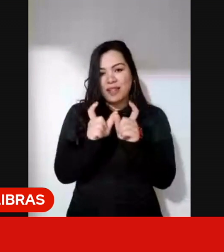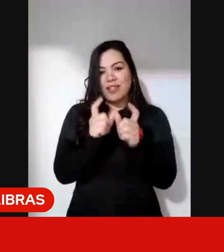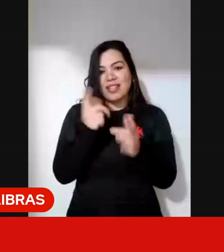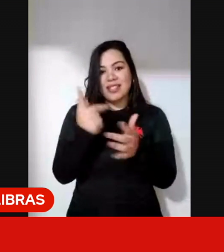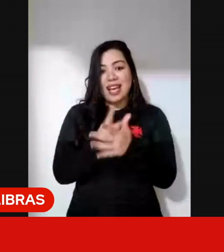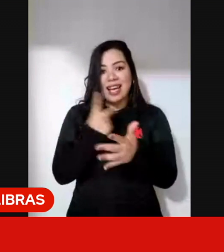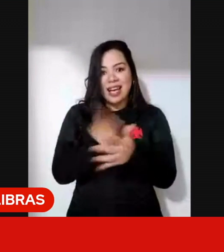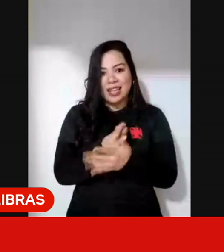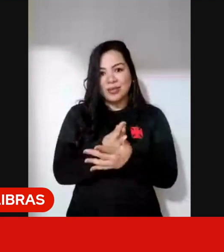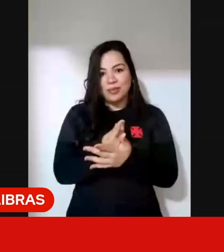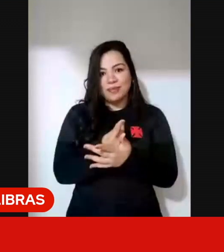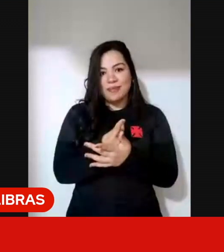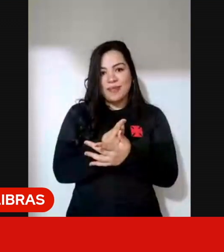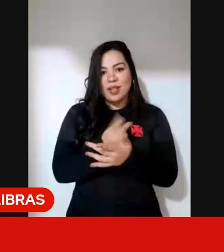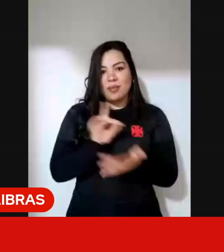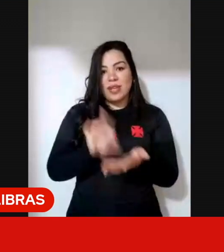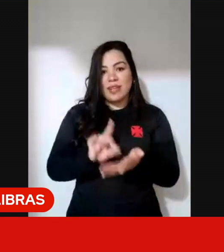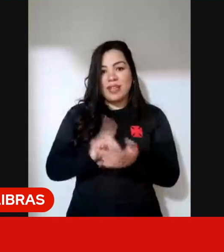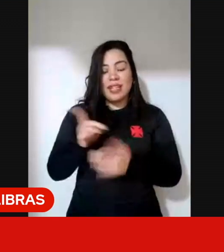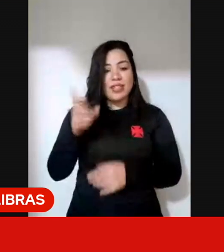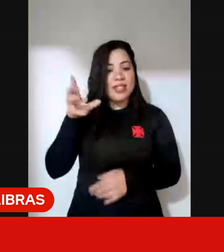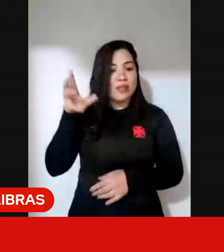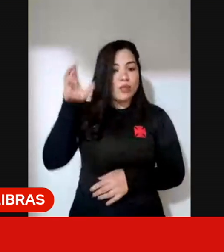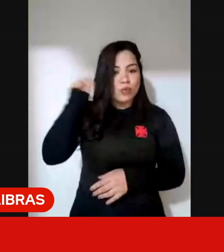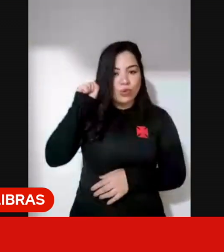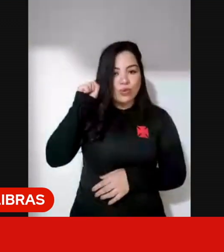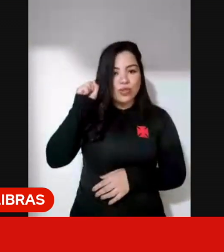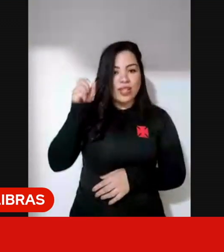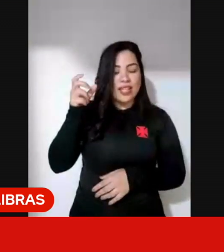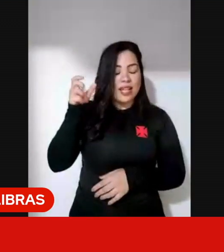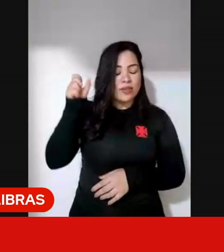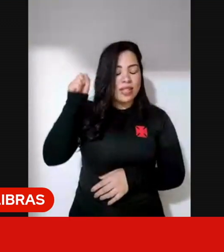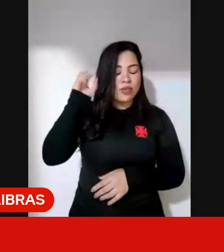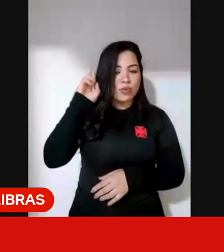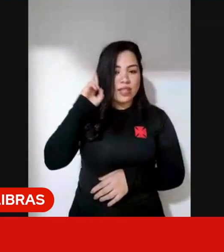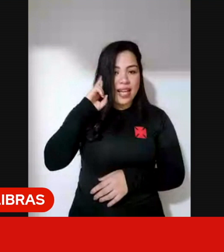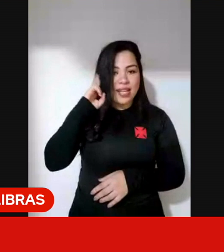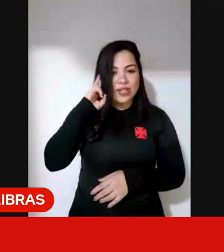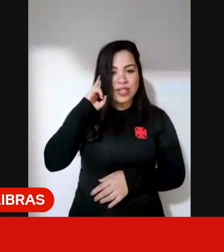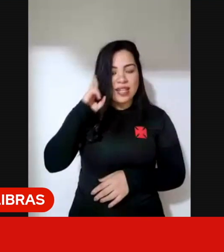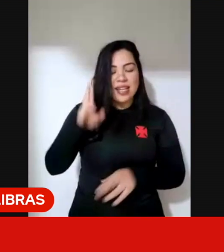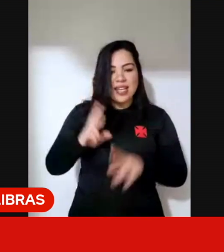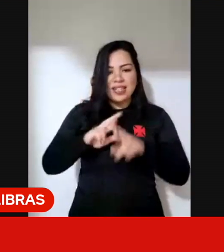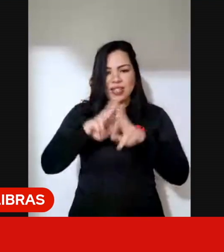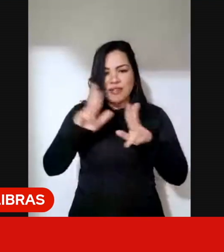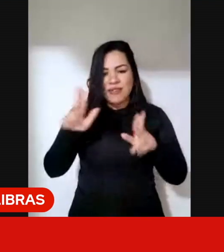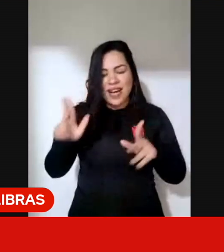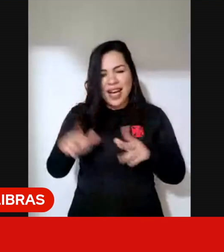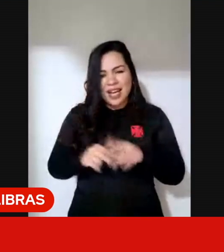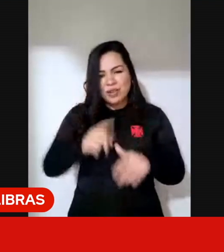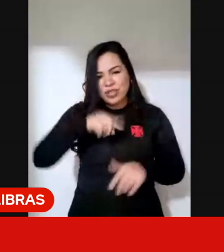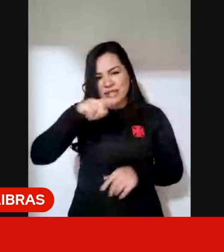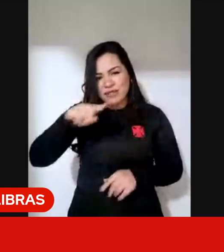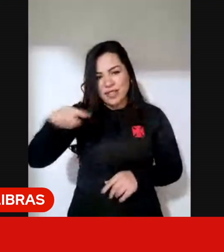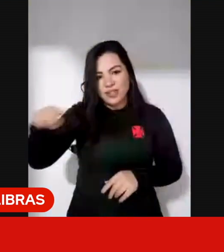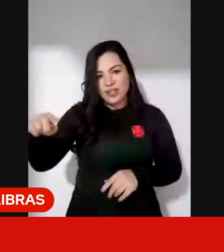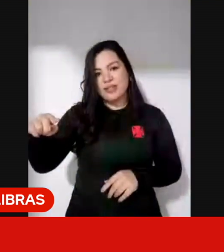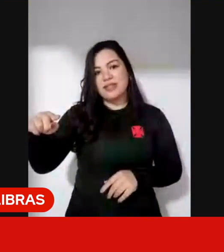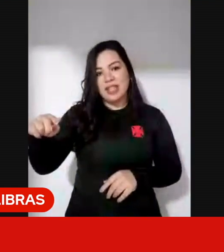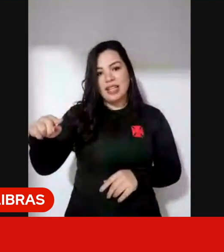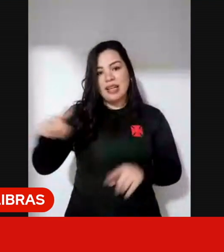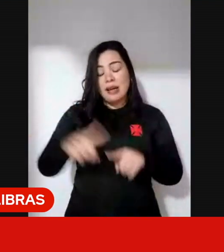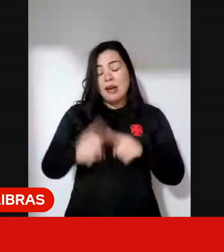duas palavrinhas, e é errado, porque na verdade eles são surdos. E dentro da surdez existem vários